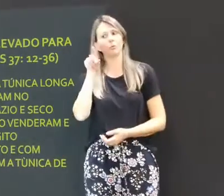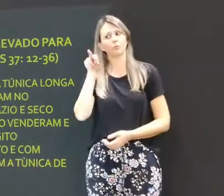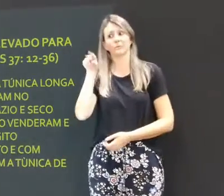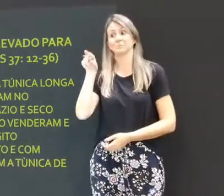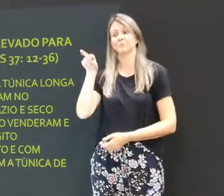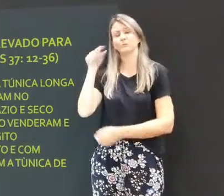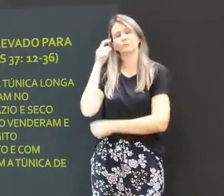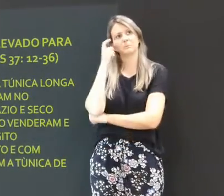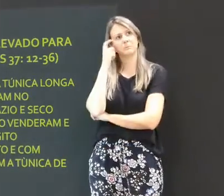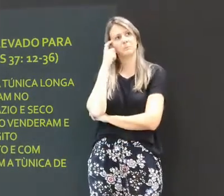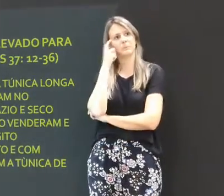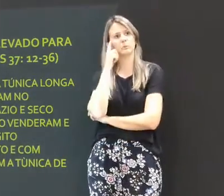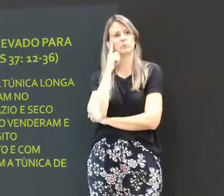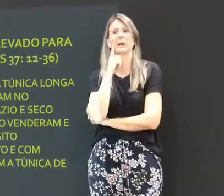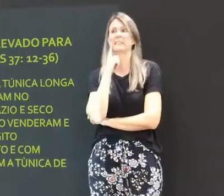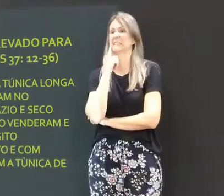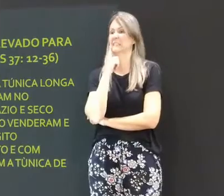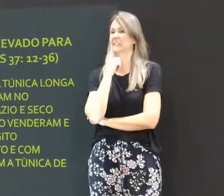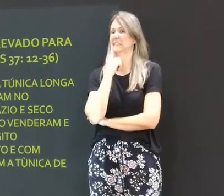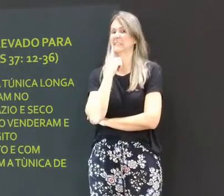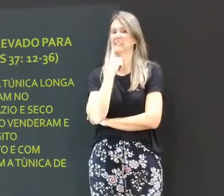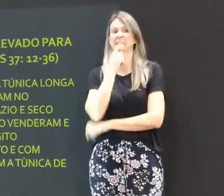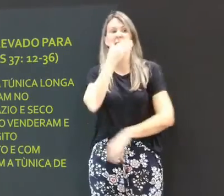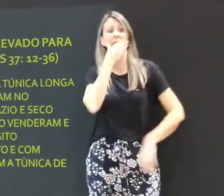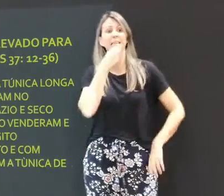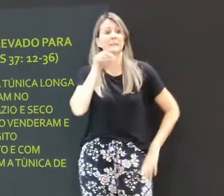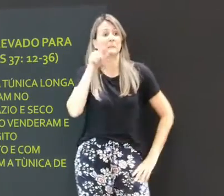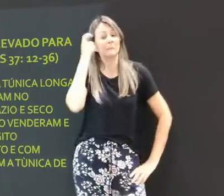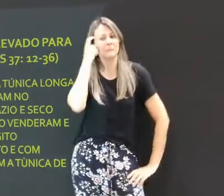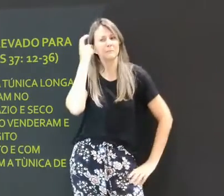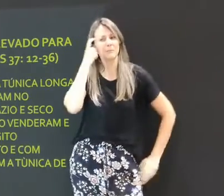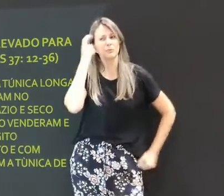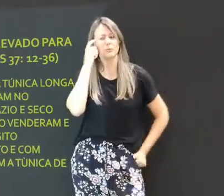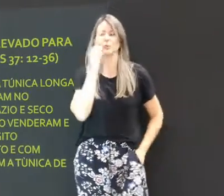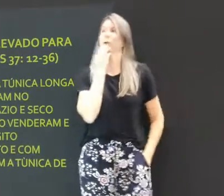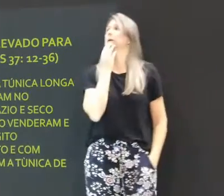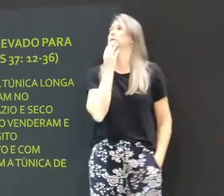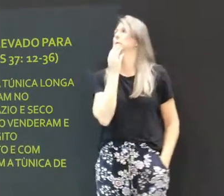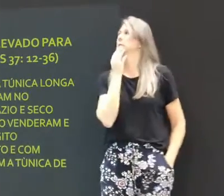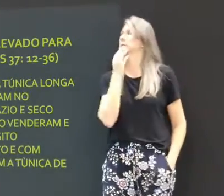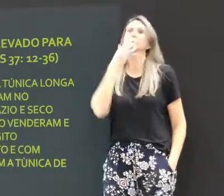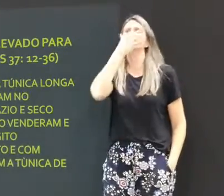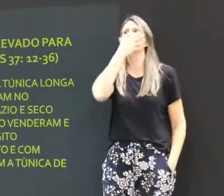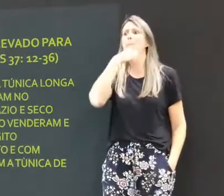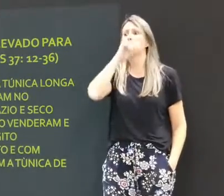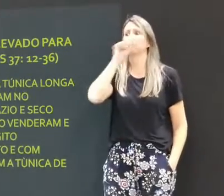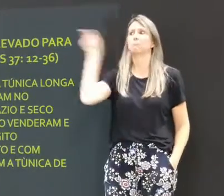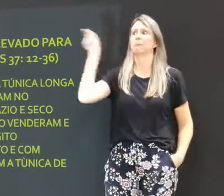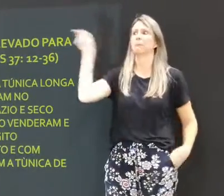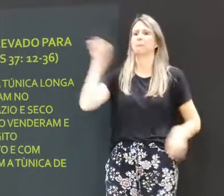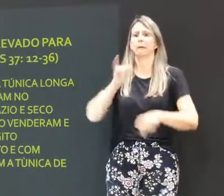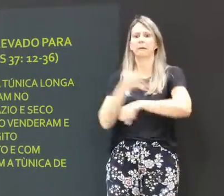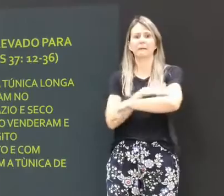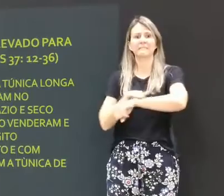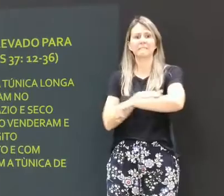E os irmãos, né, pensando, nossa. E os irmãos ali pensando, e agora? E o pai? O